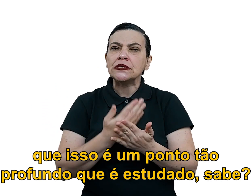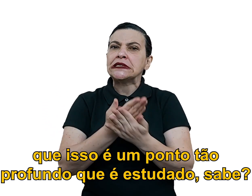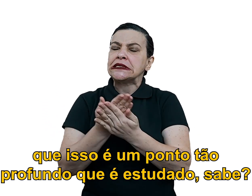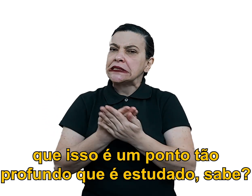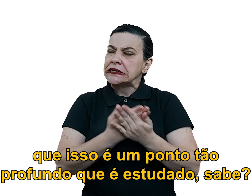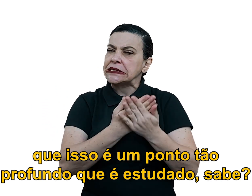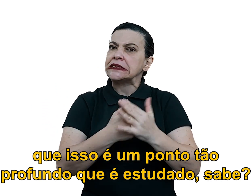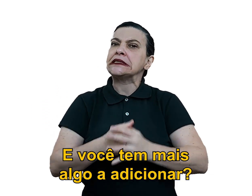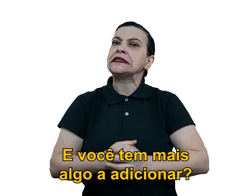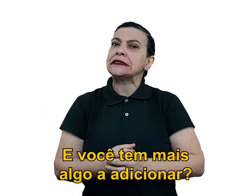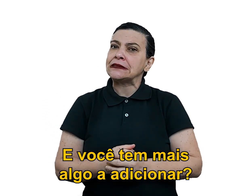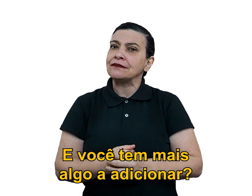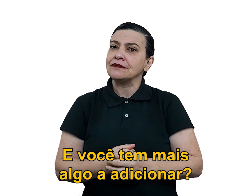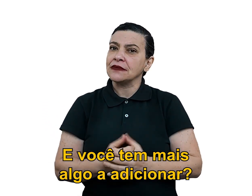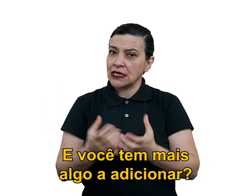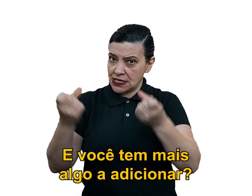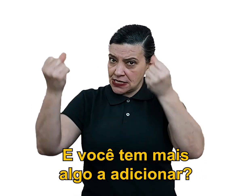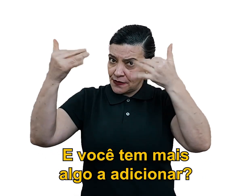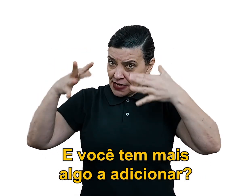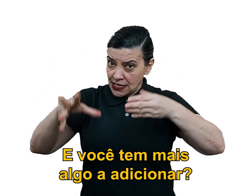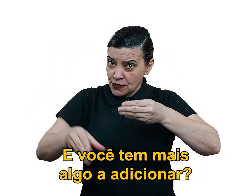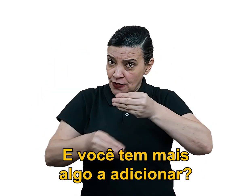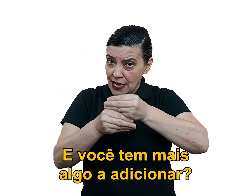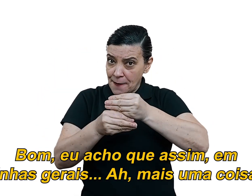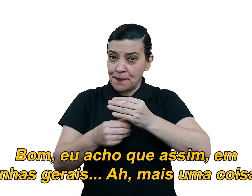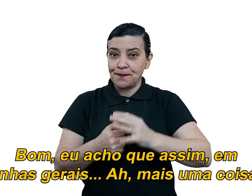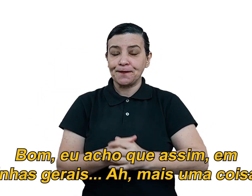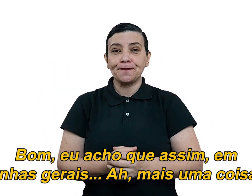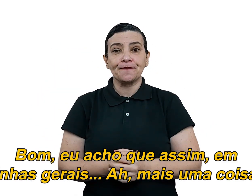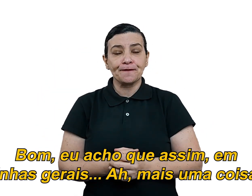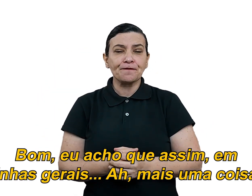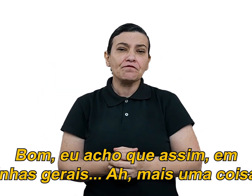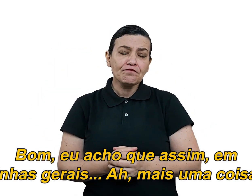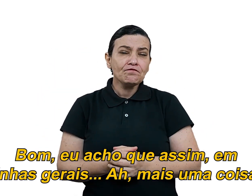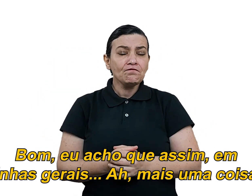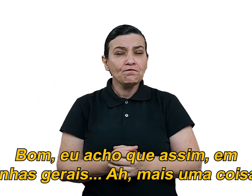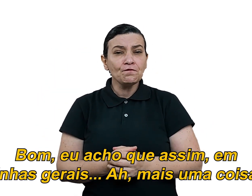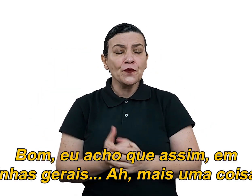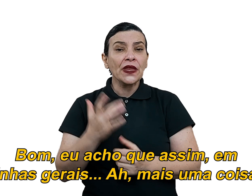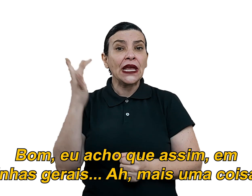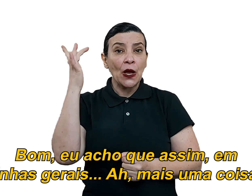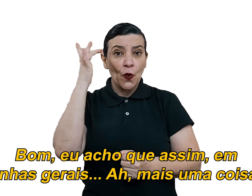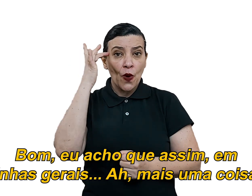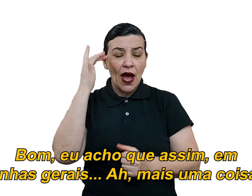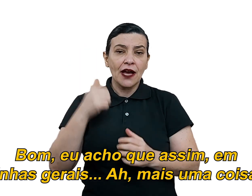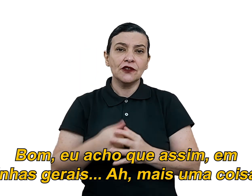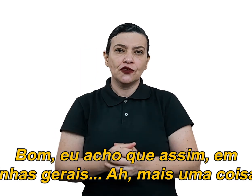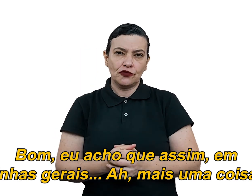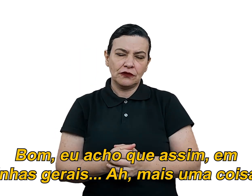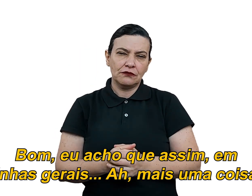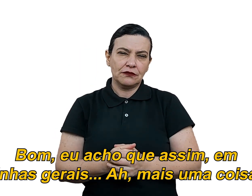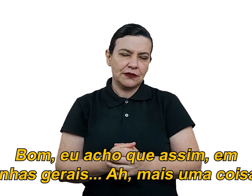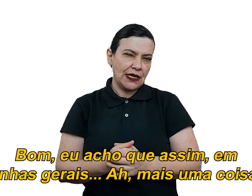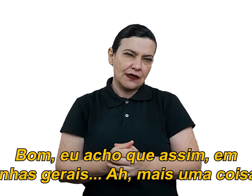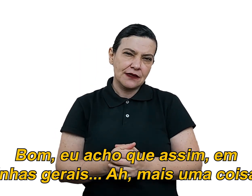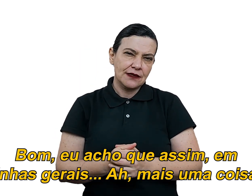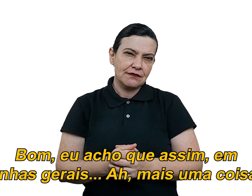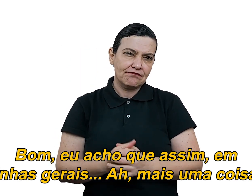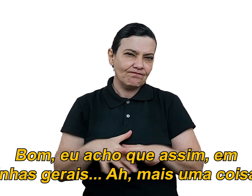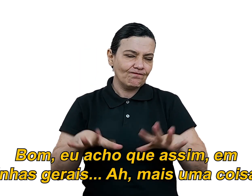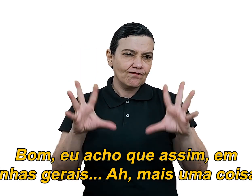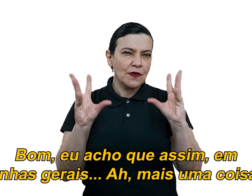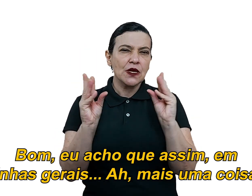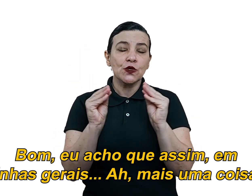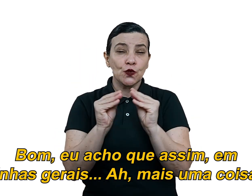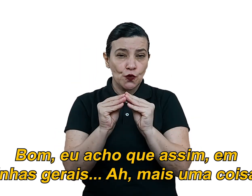é estudado, sabe? E você tem mais algo a adicionar, professora? Bom, eu acho que, assim, em linhas gerais,